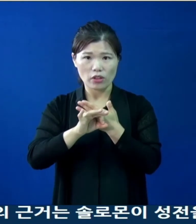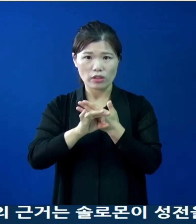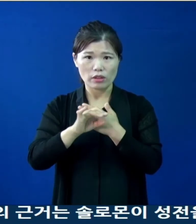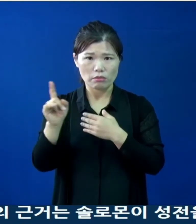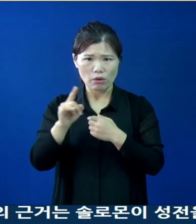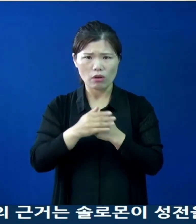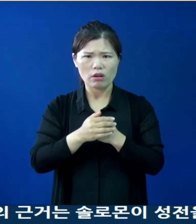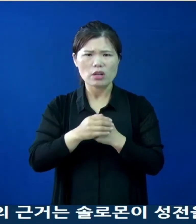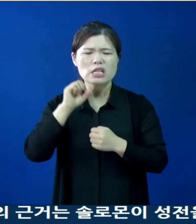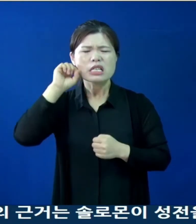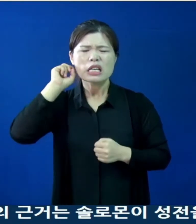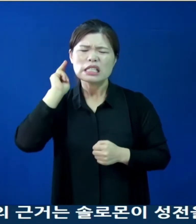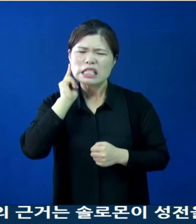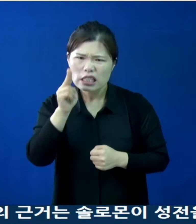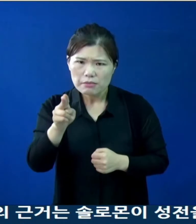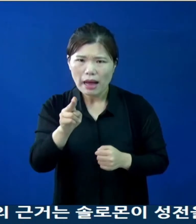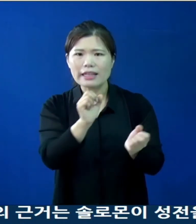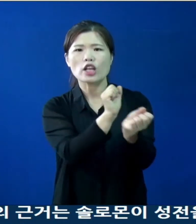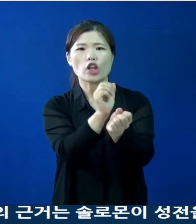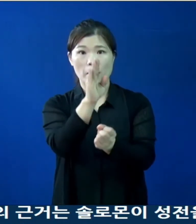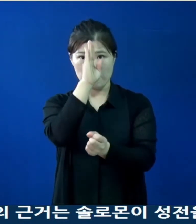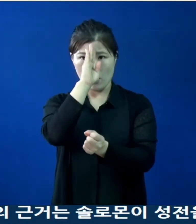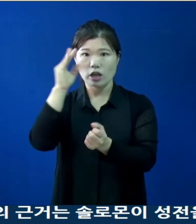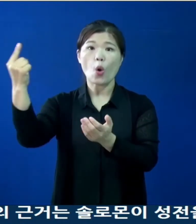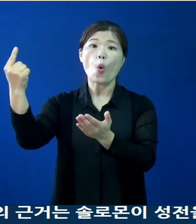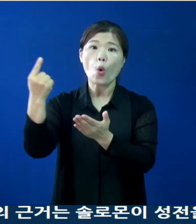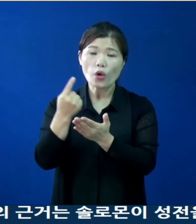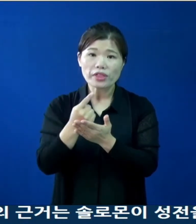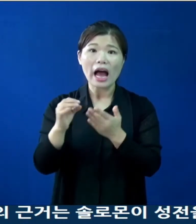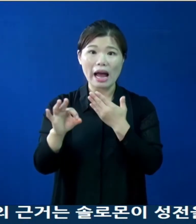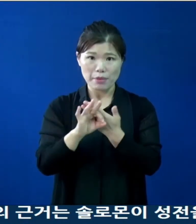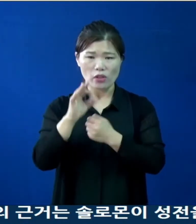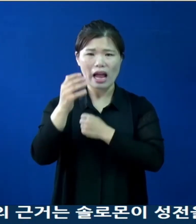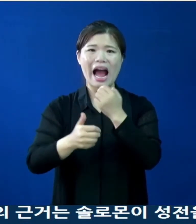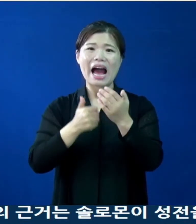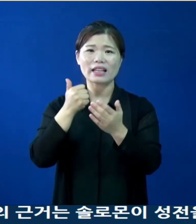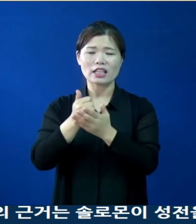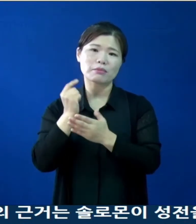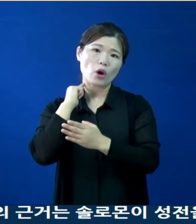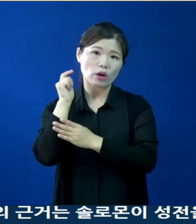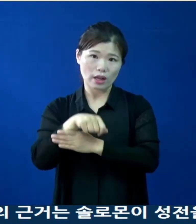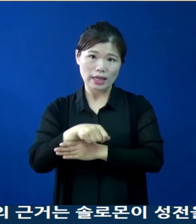심한 전염병이 온다면, 하나님이 허락하신 이 성소에서